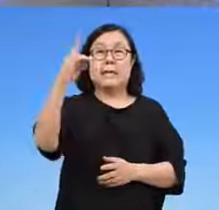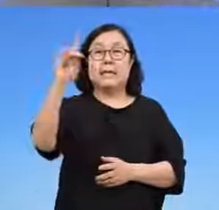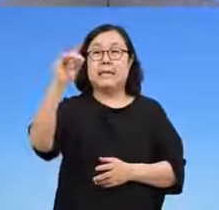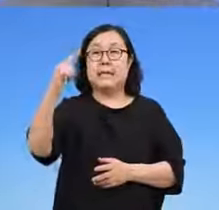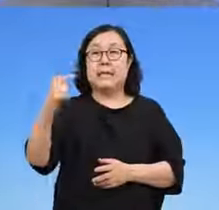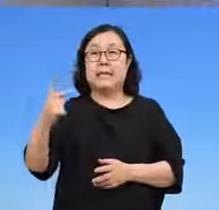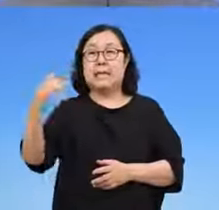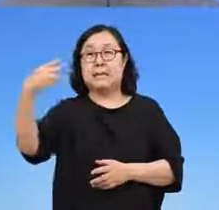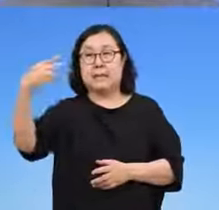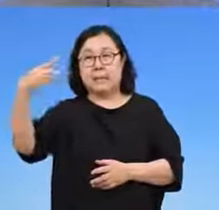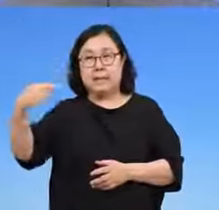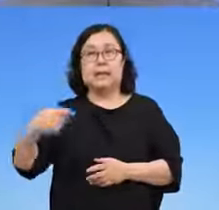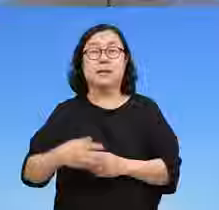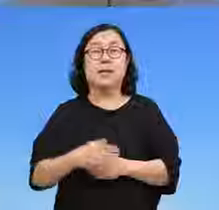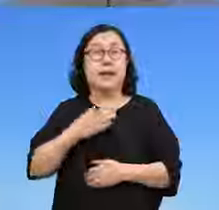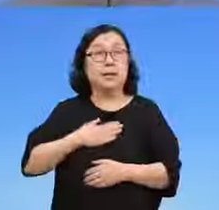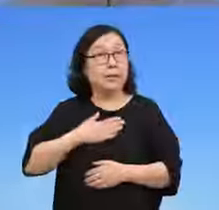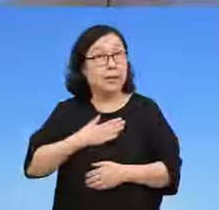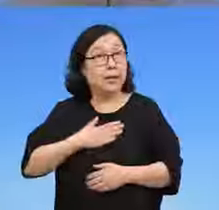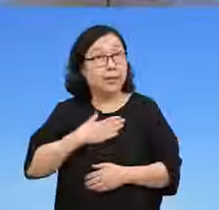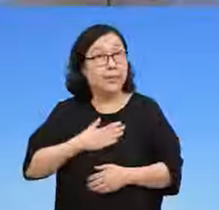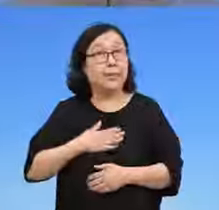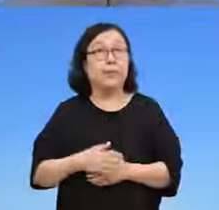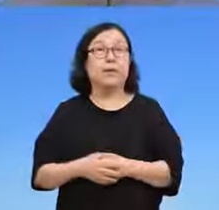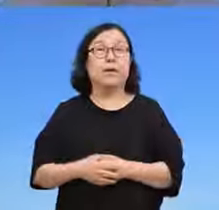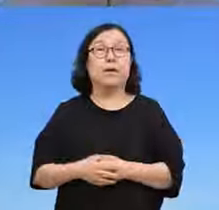이랜드라고 아시죠?